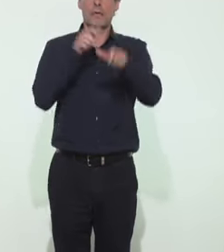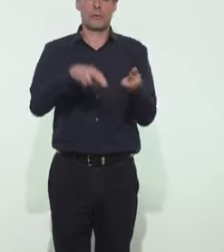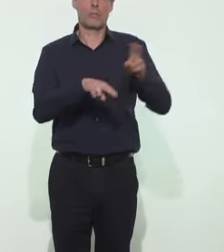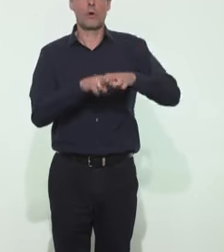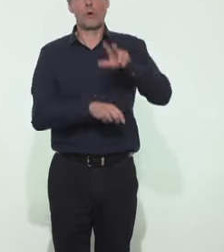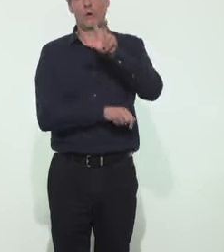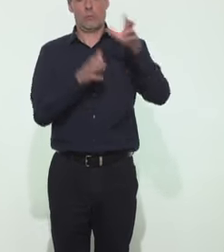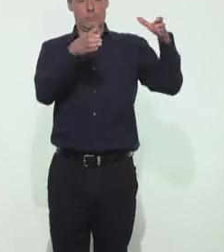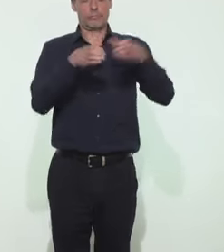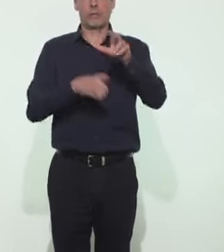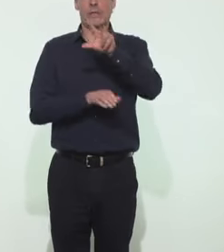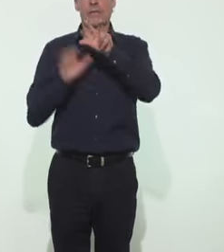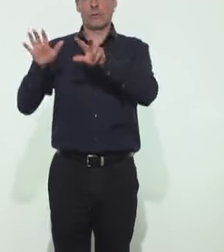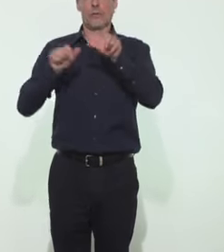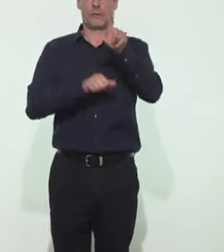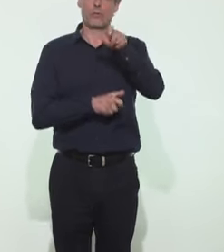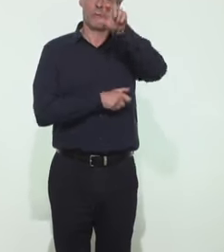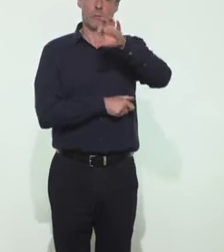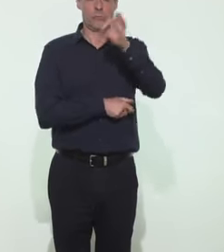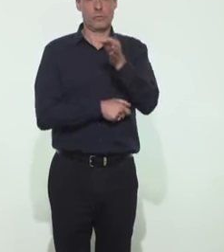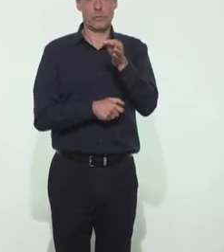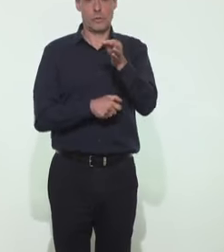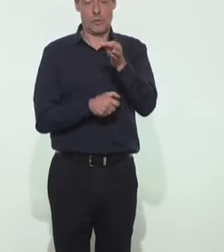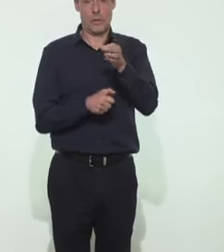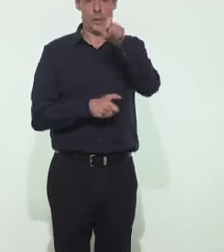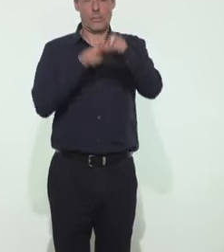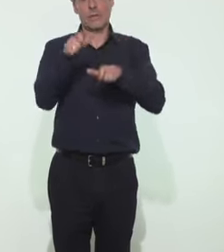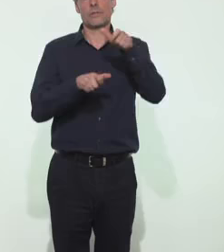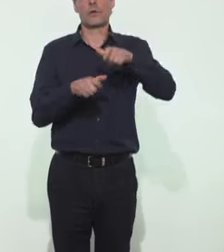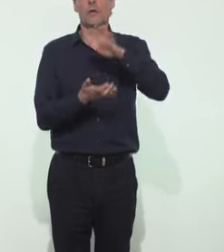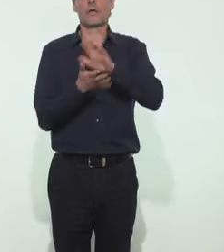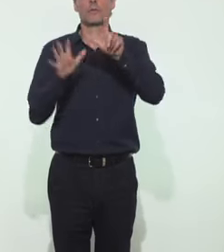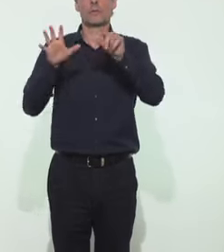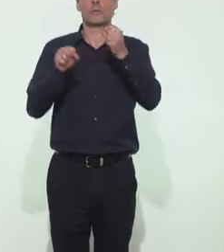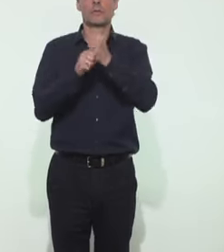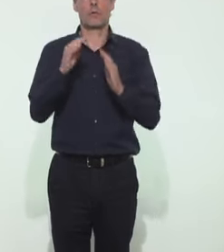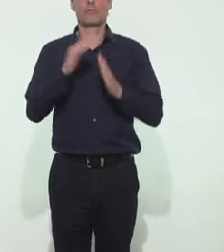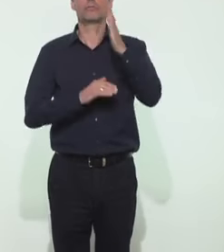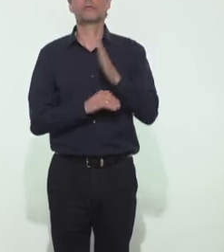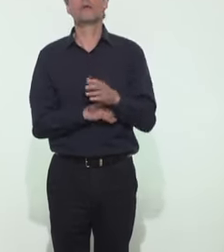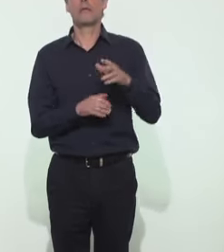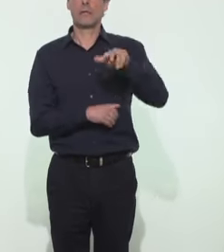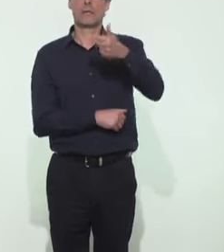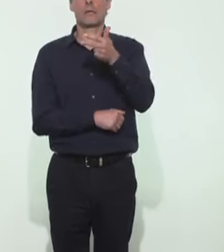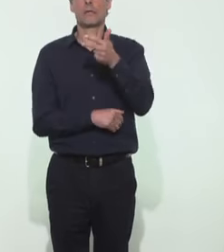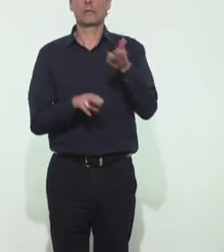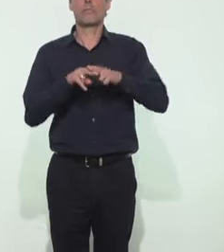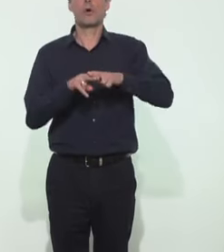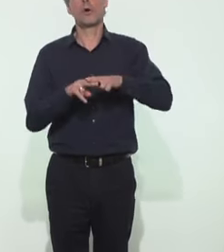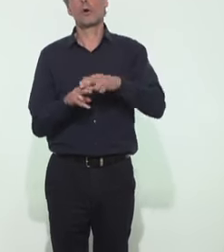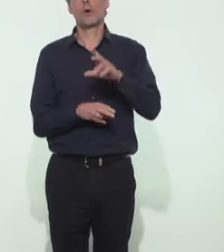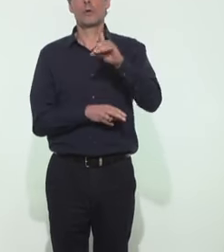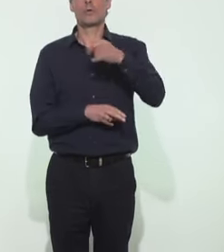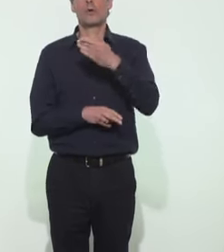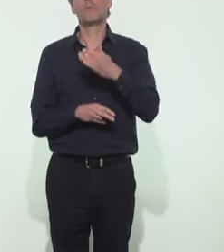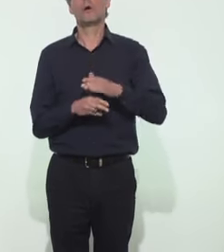2 % de ces décès surviennent chez des personnes de plus de 70 ans et 13 décès en outre-mer 8dans guadeloupe 3 en